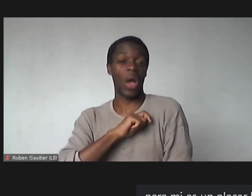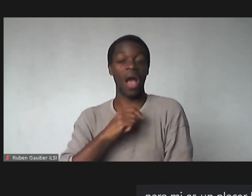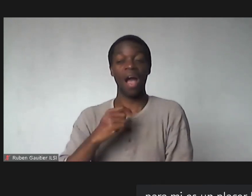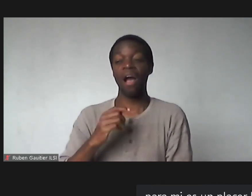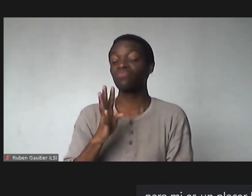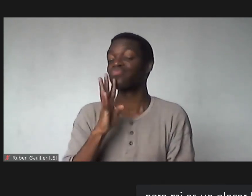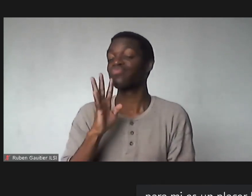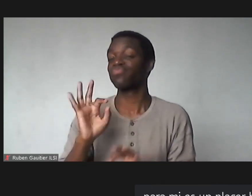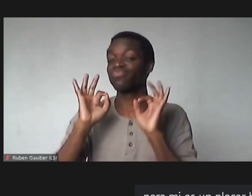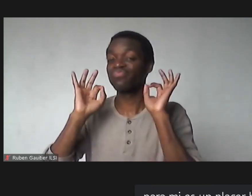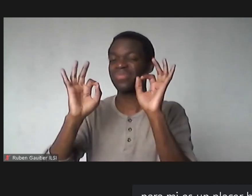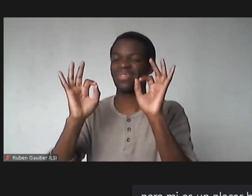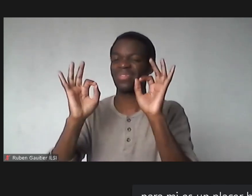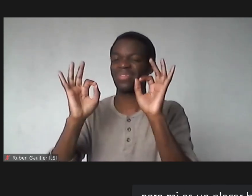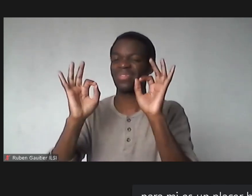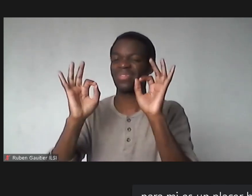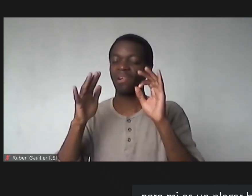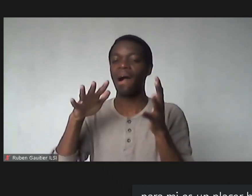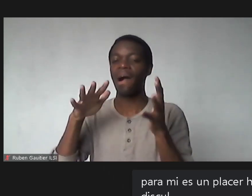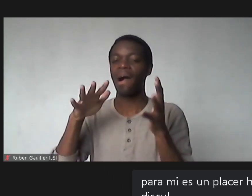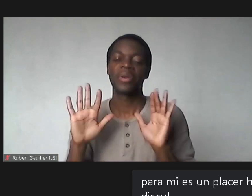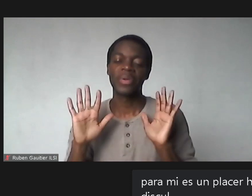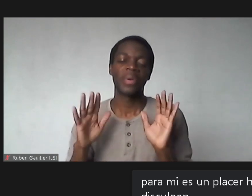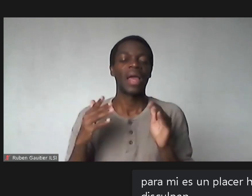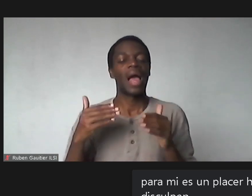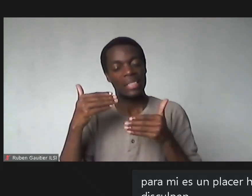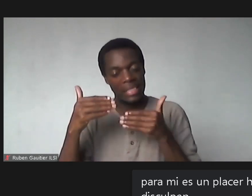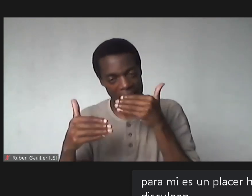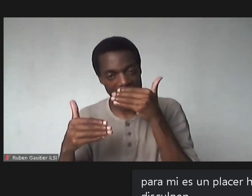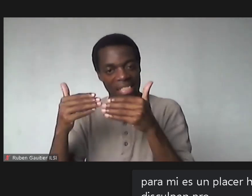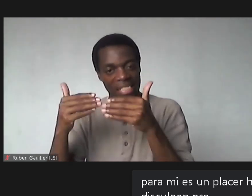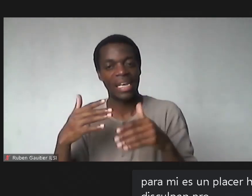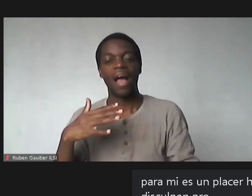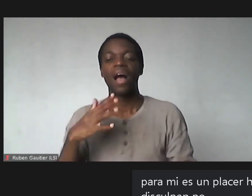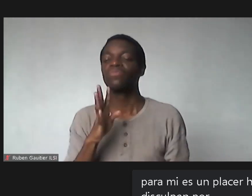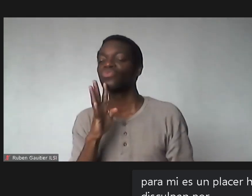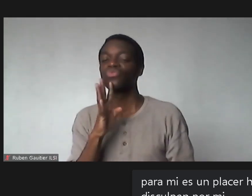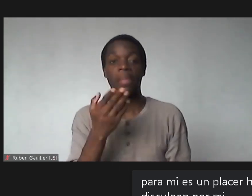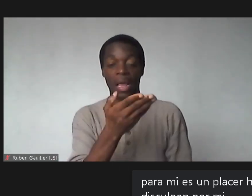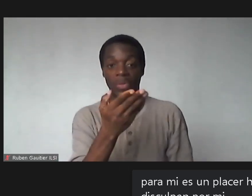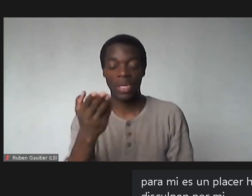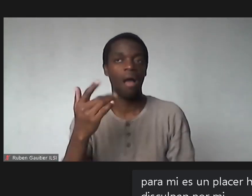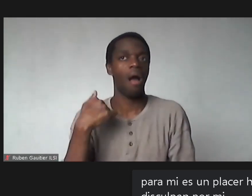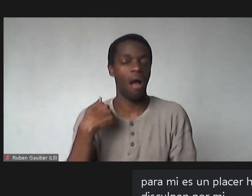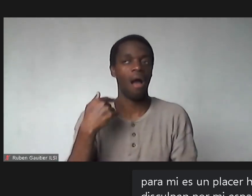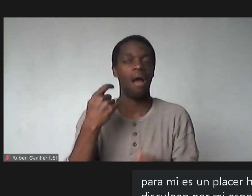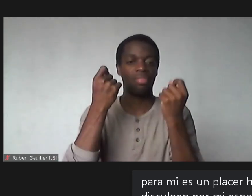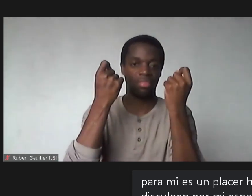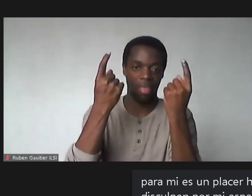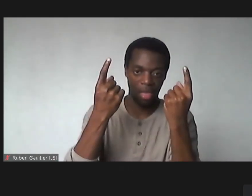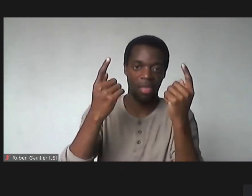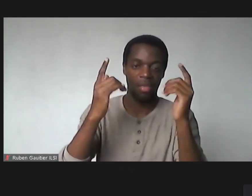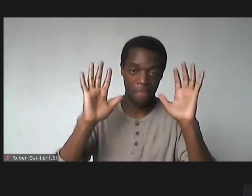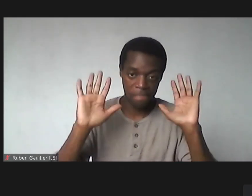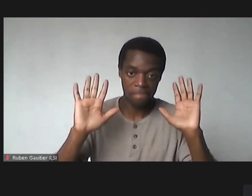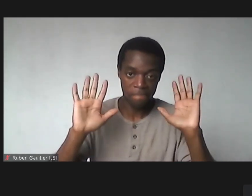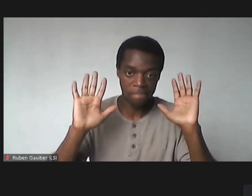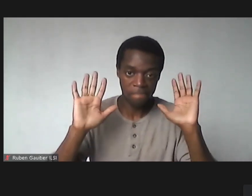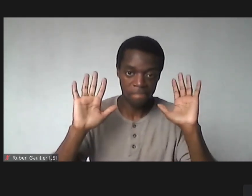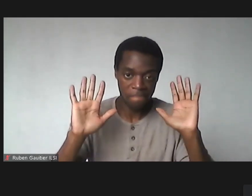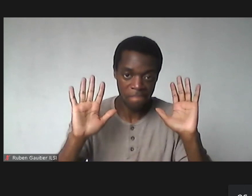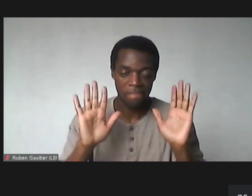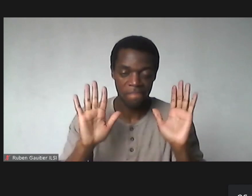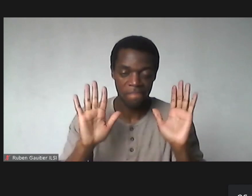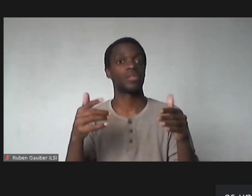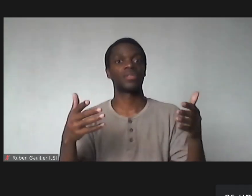como naturalmente, pero voy a intentar hablar aquí despacio para que pueda comprenderme. Creo que es un espacio muy, muy interesante para